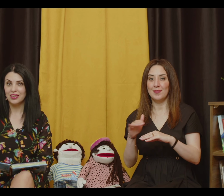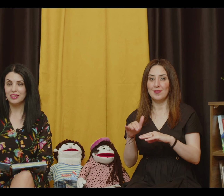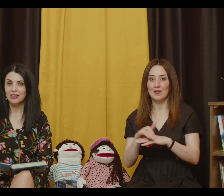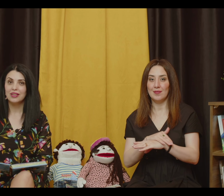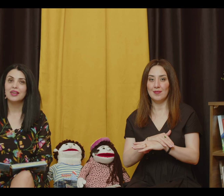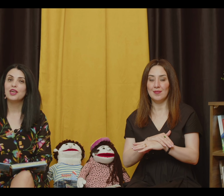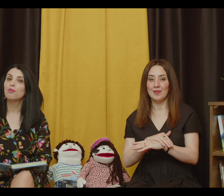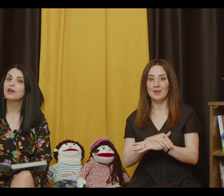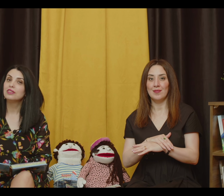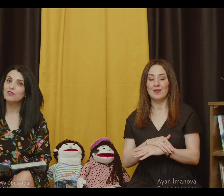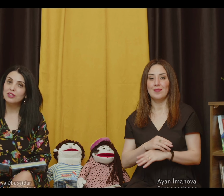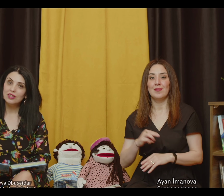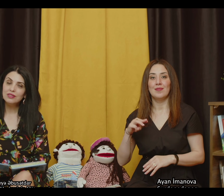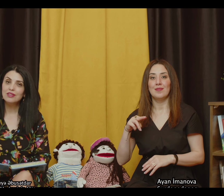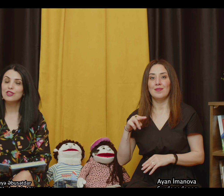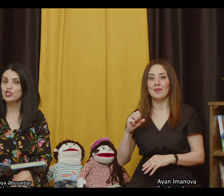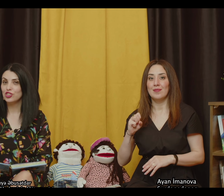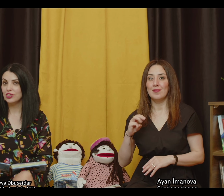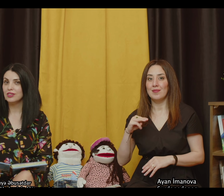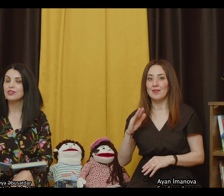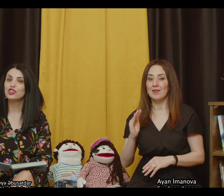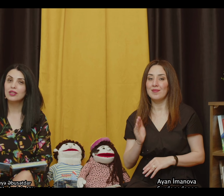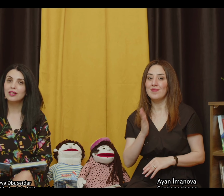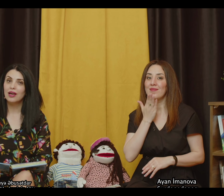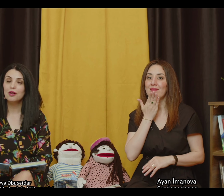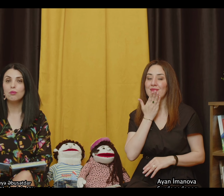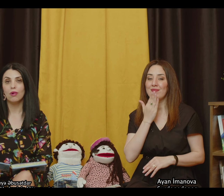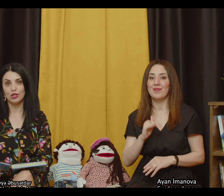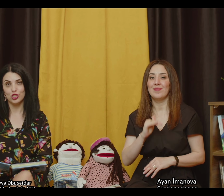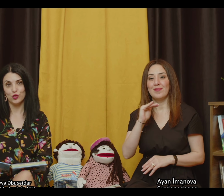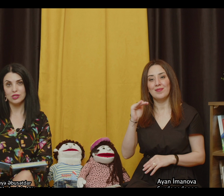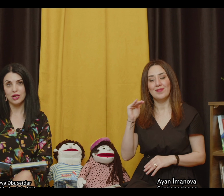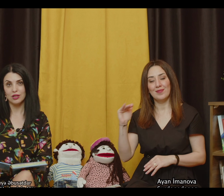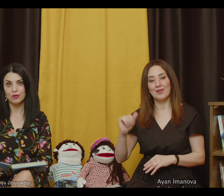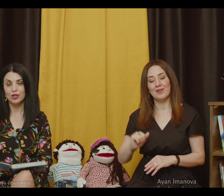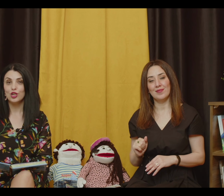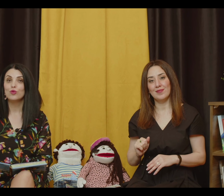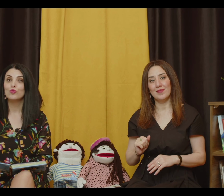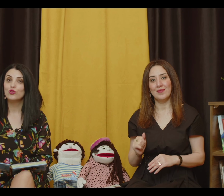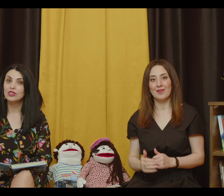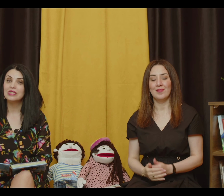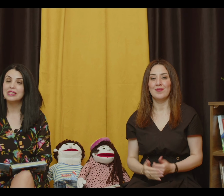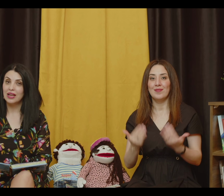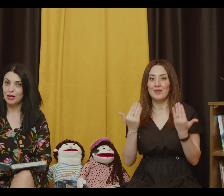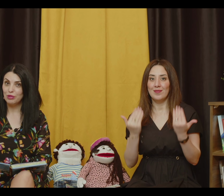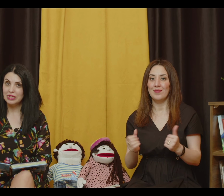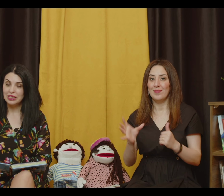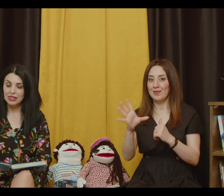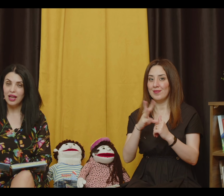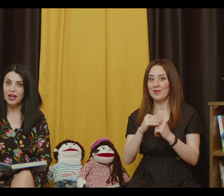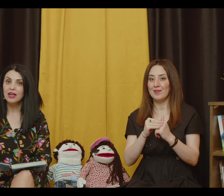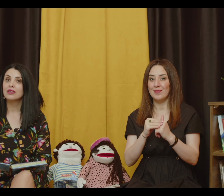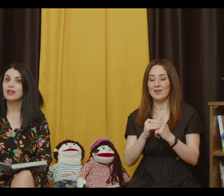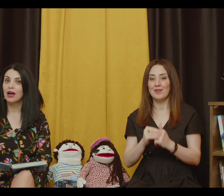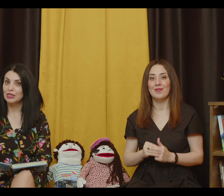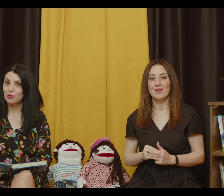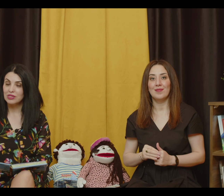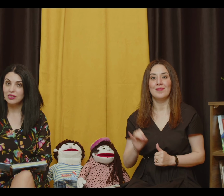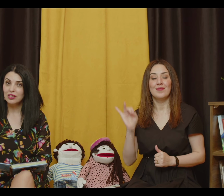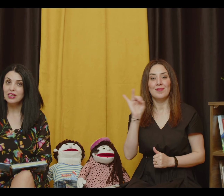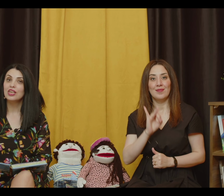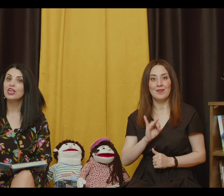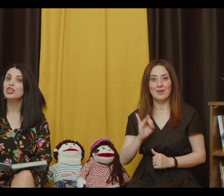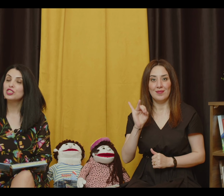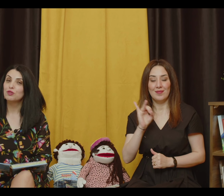Axşamınız xeyir. Empat TV-nin şirin, şəkər, balaca dostları. Bu gün sizlərlə birlikdə